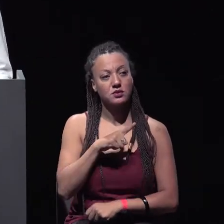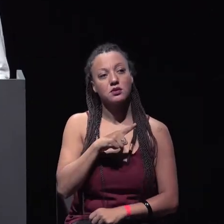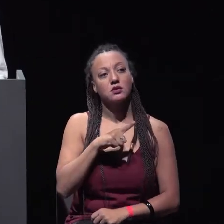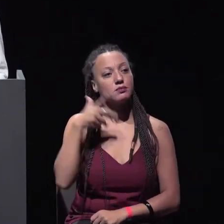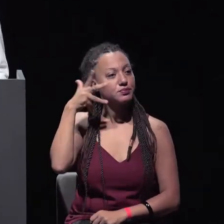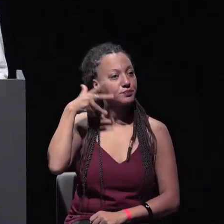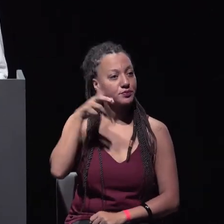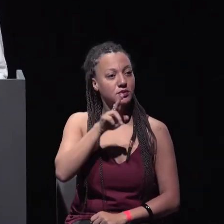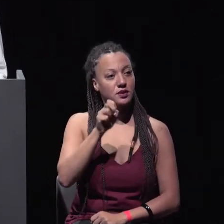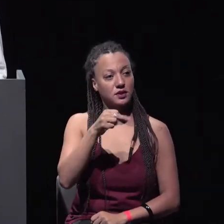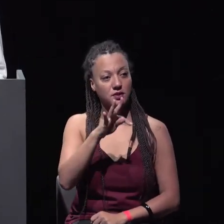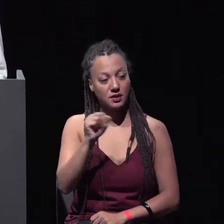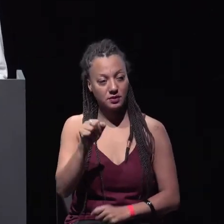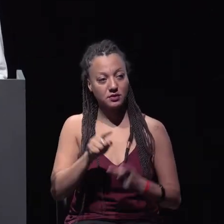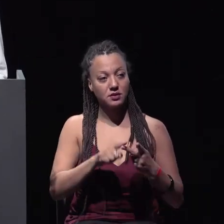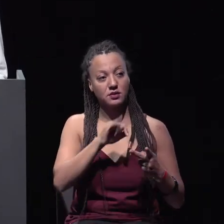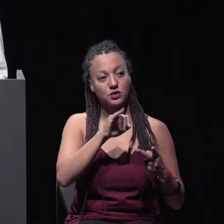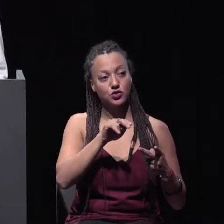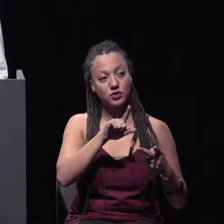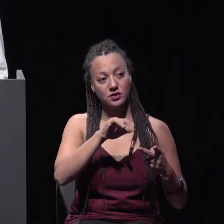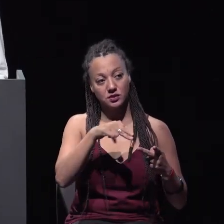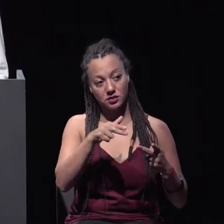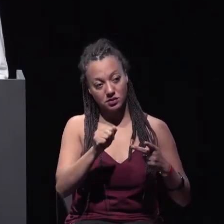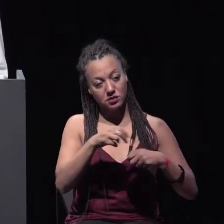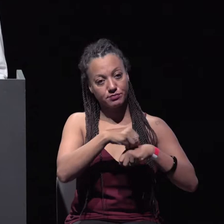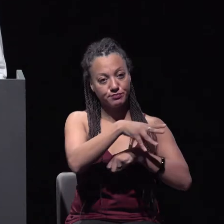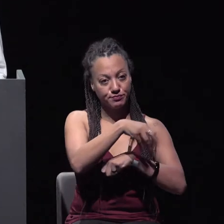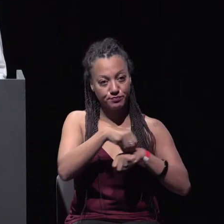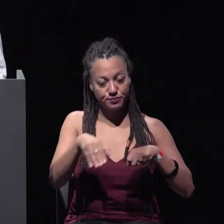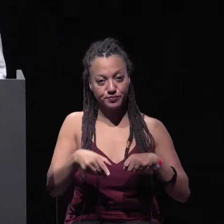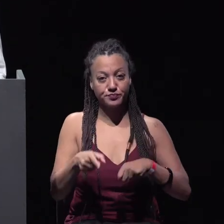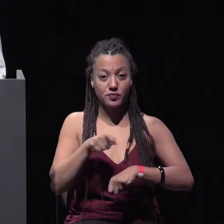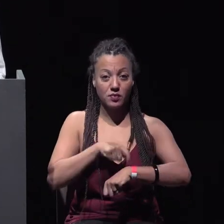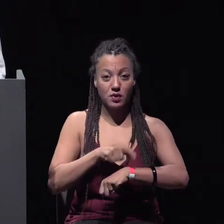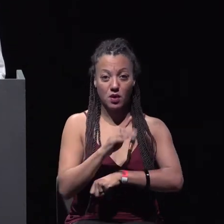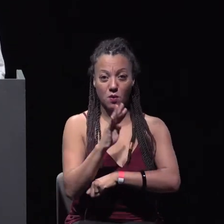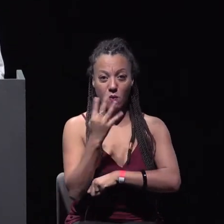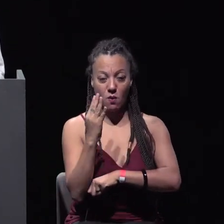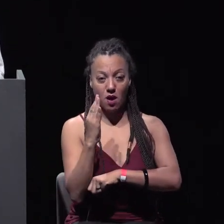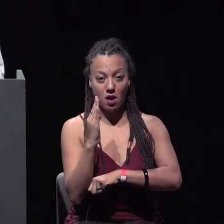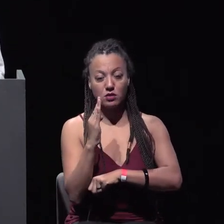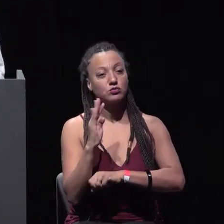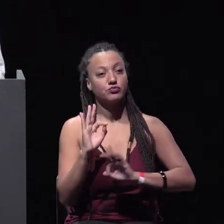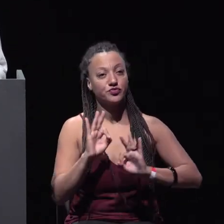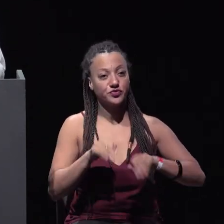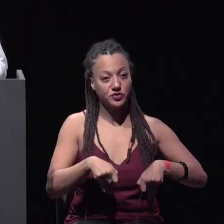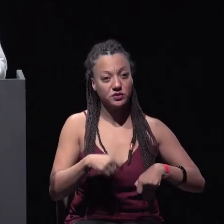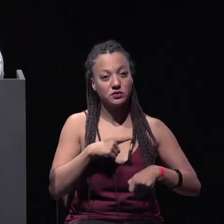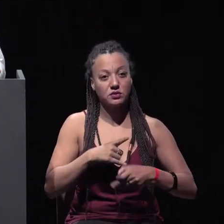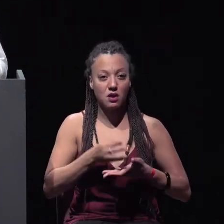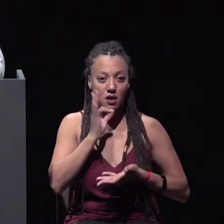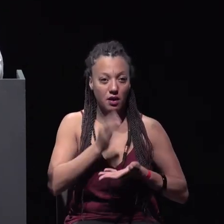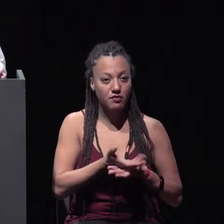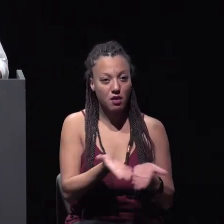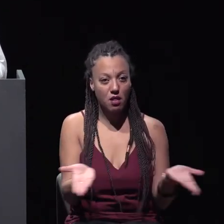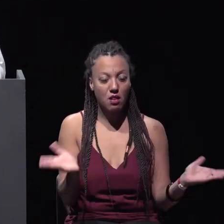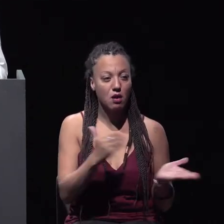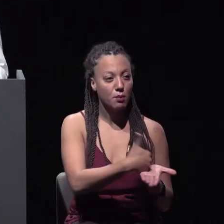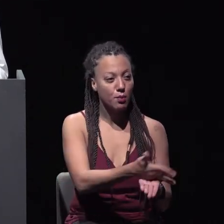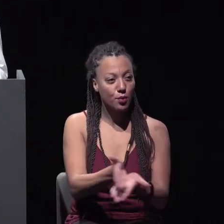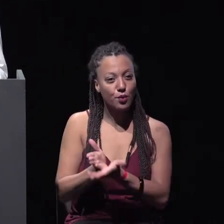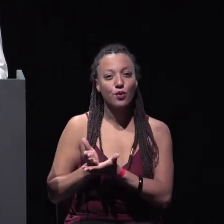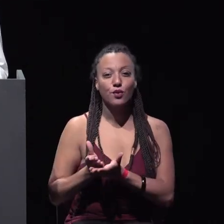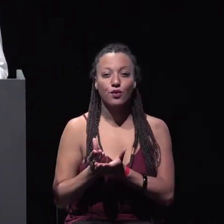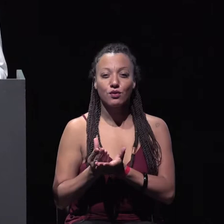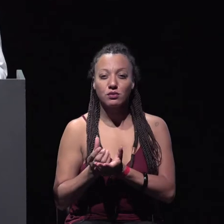vai ser mediada pela juliana dos santos às 16 20 para e mas que vai fazer um café com várias opções de bolo de suco